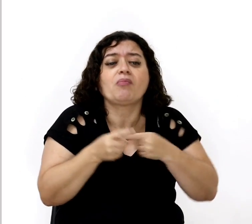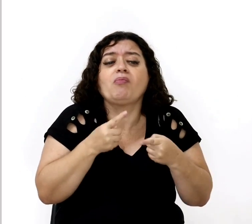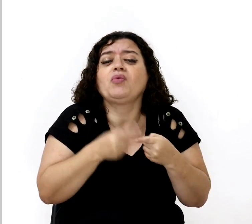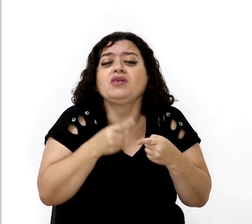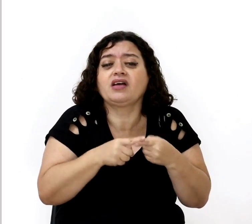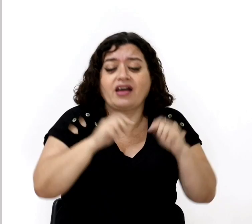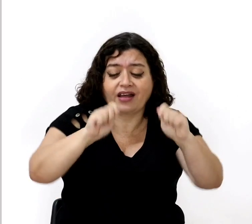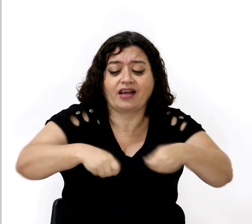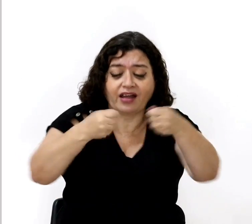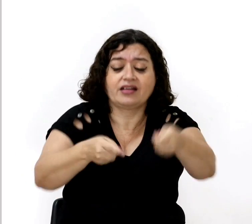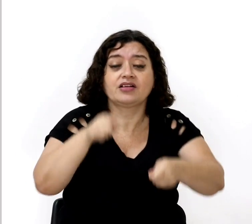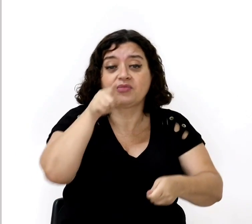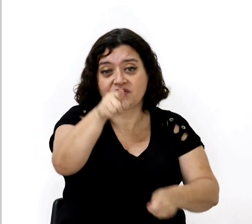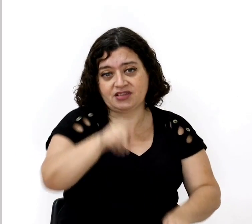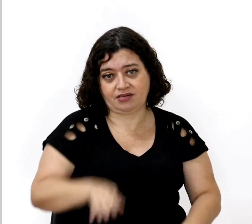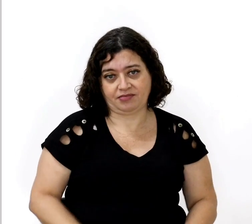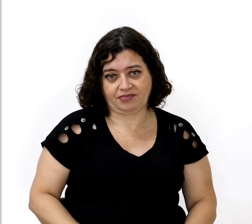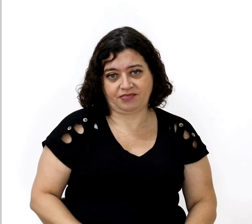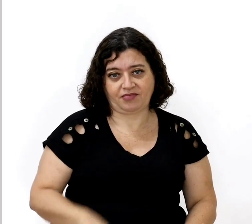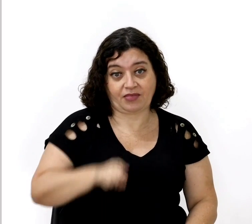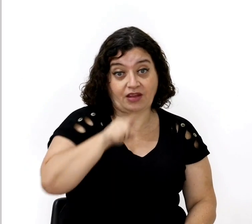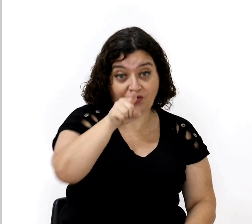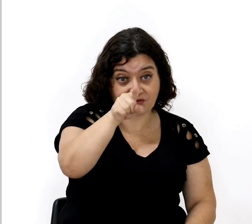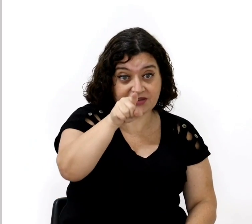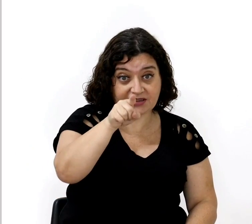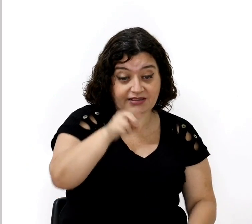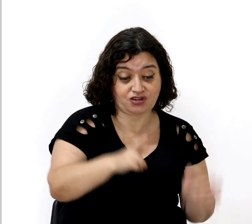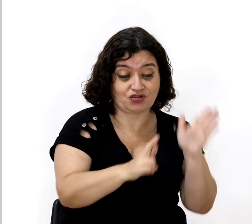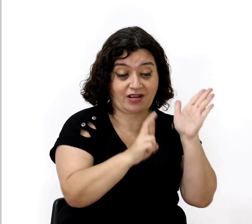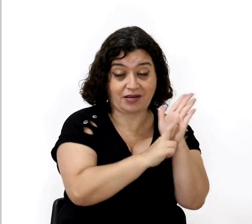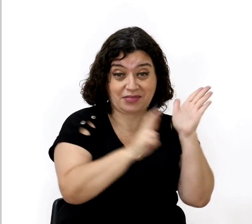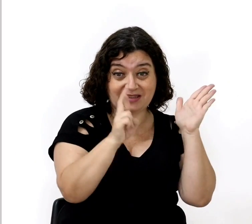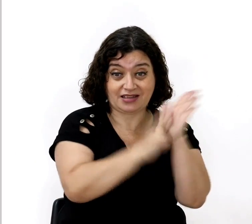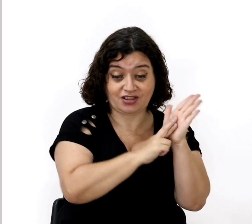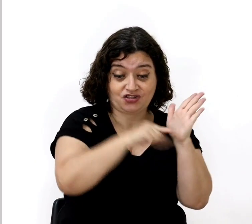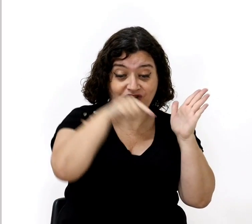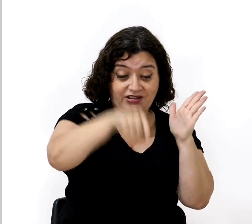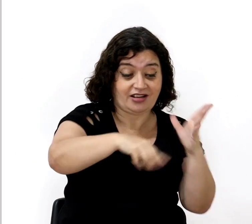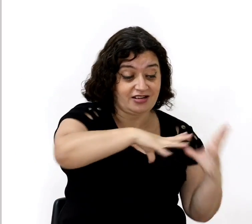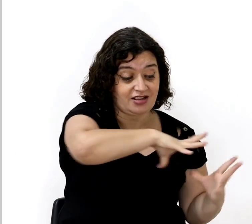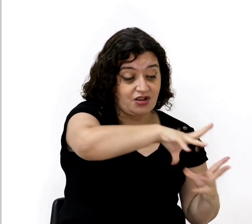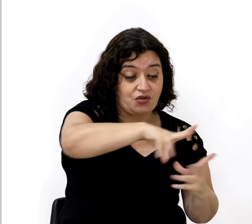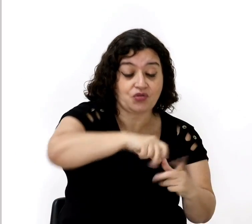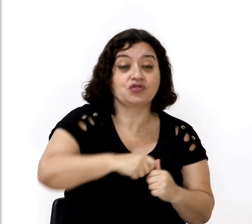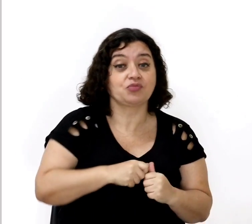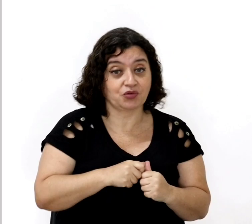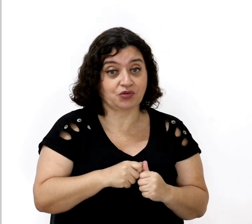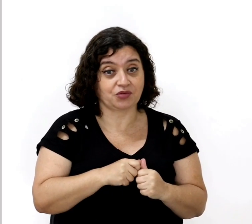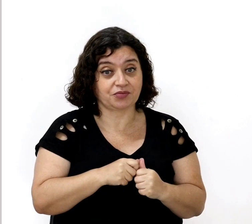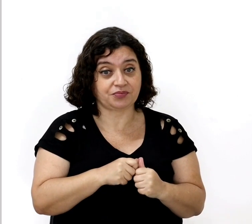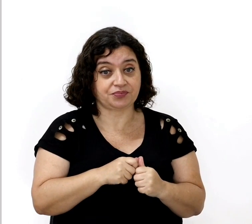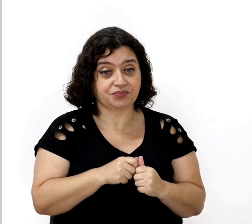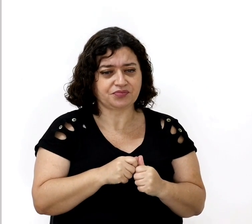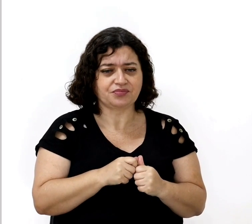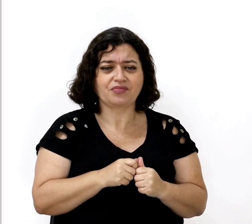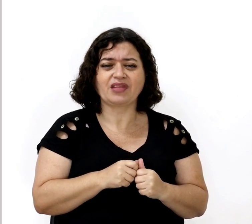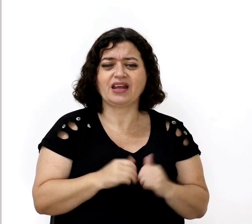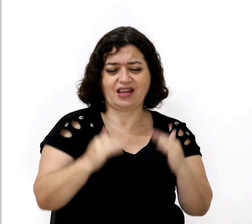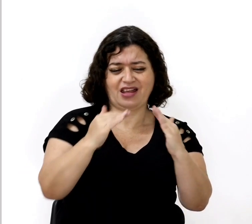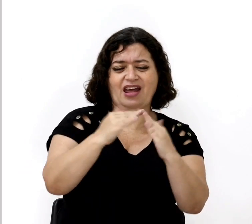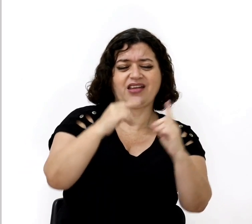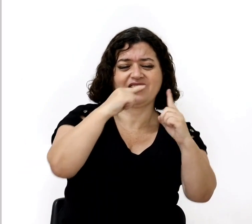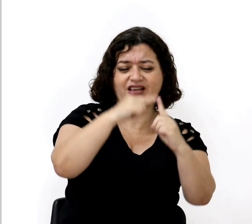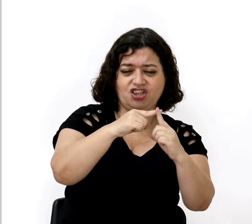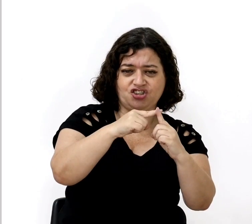quê? Por quê? Para que você seja embaixador dele nesse mundo. E Deus colocou a sua igreja lá naquele bairro,